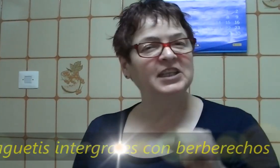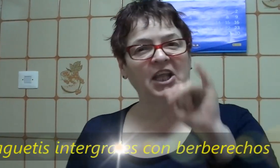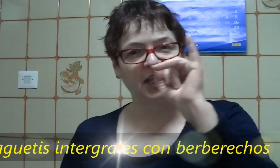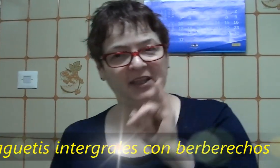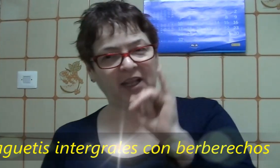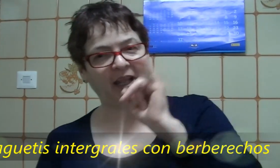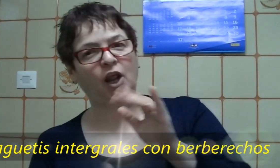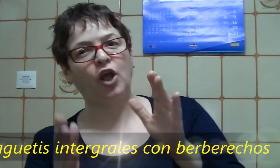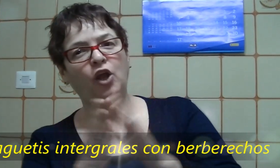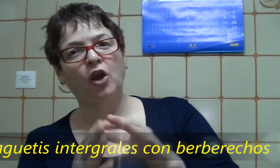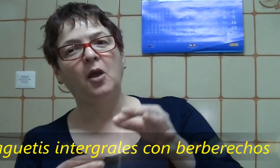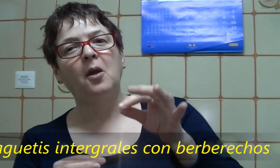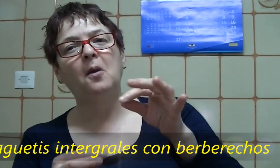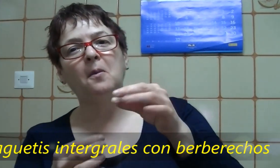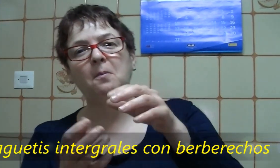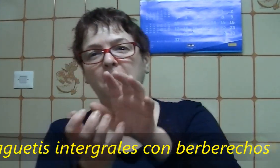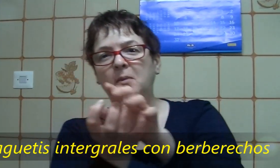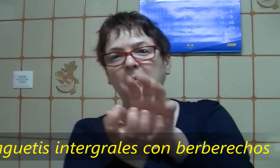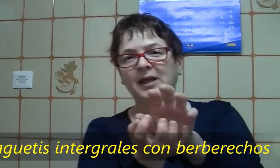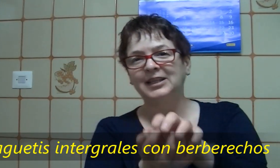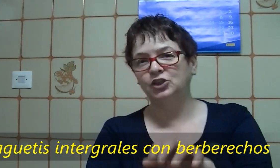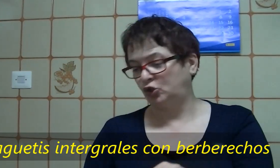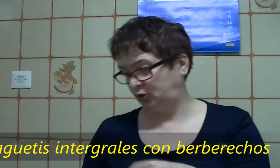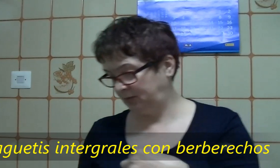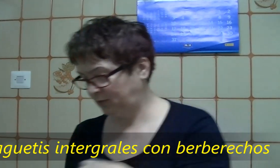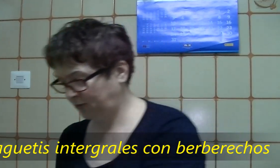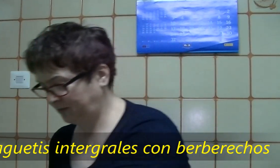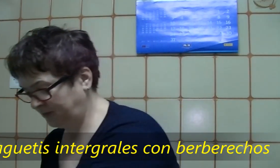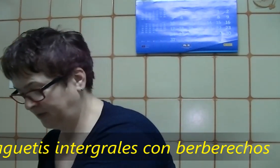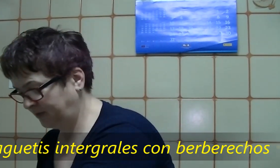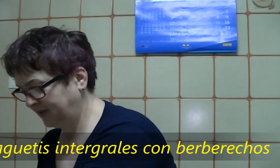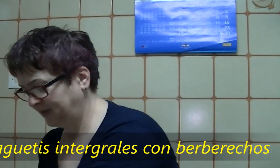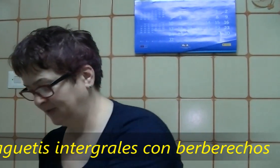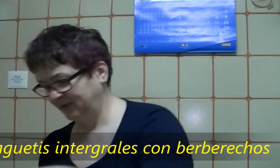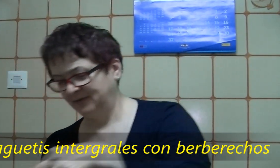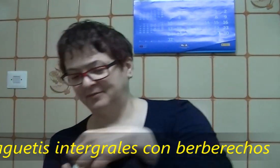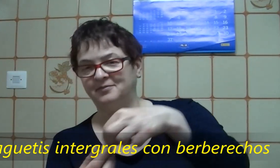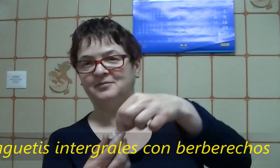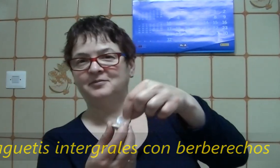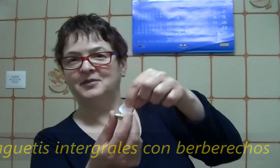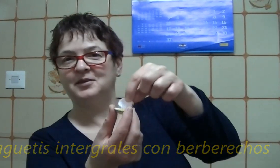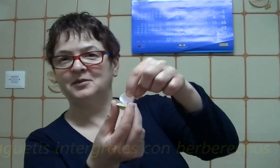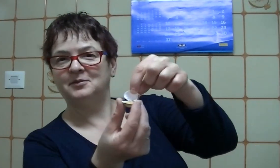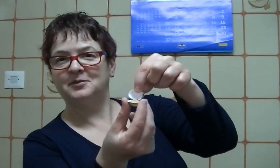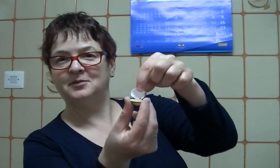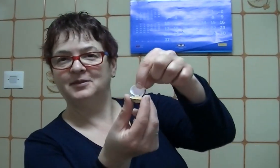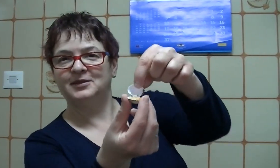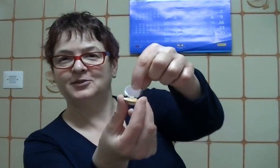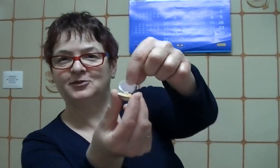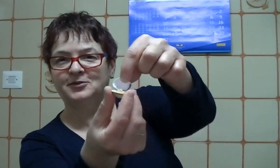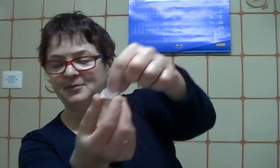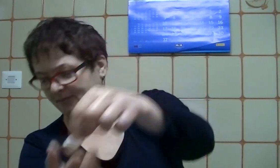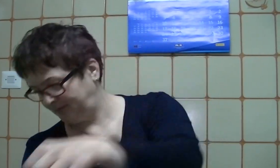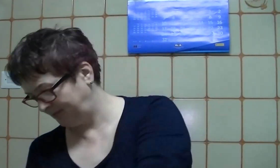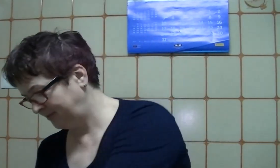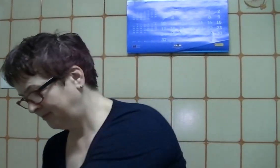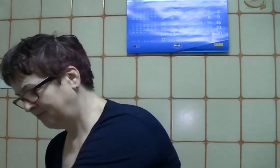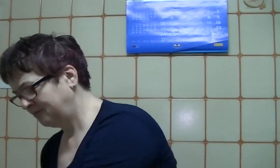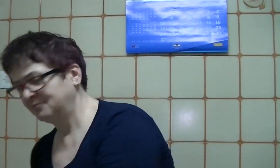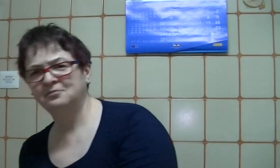Ana, heredora de su madre, está en indemnización en Santander hace solo 3 meses cuando nació. Su hijo Bruno, 3 meses y ya ha dado un tercer premio.